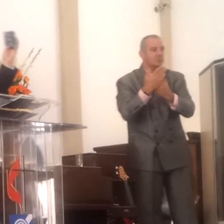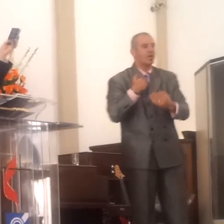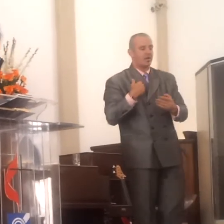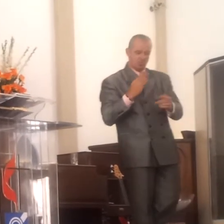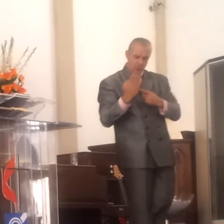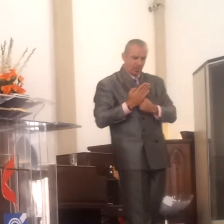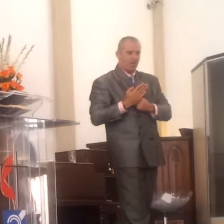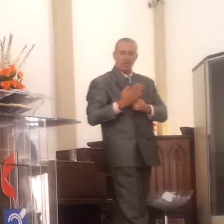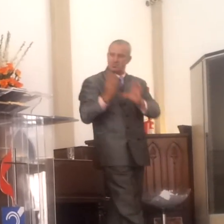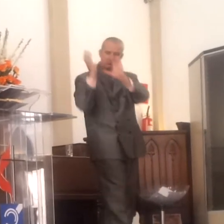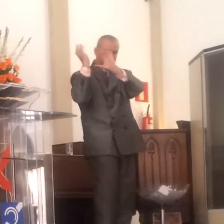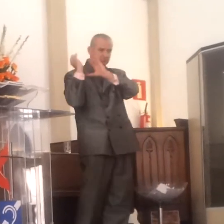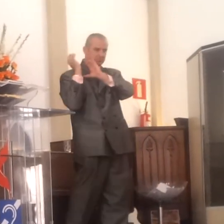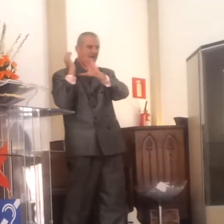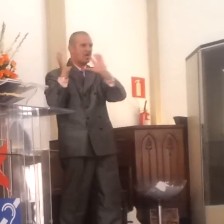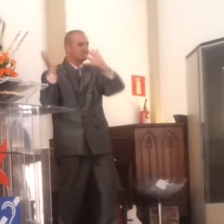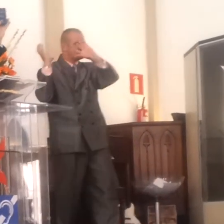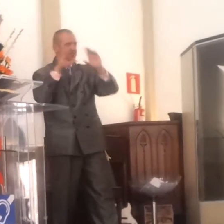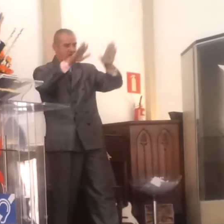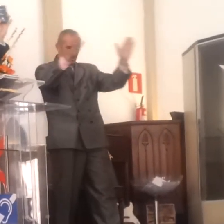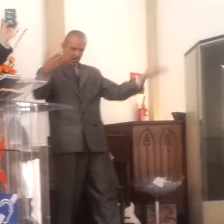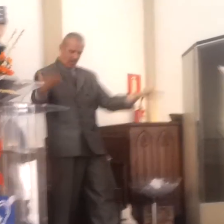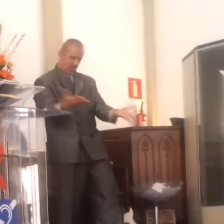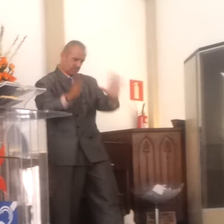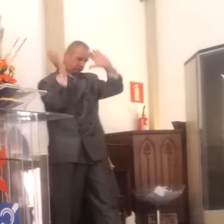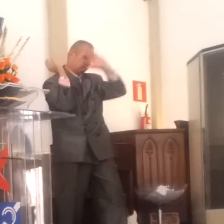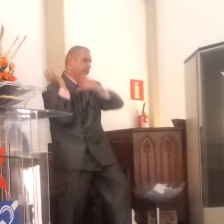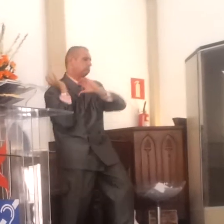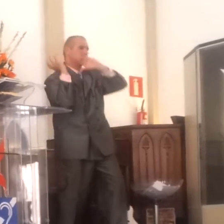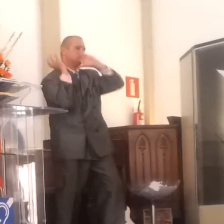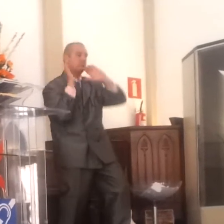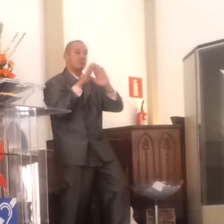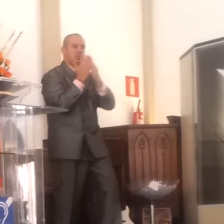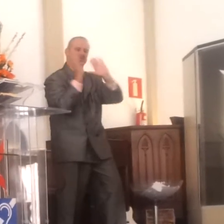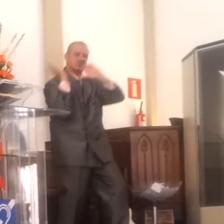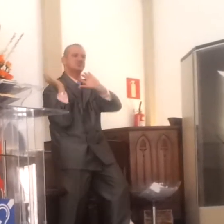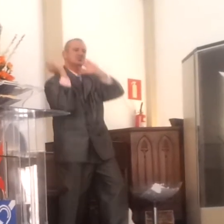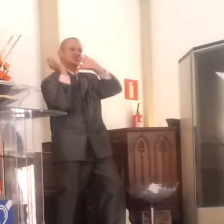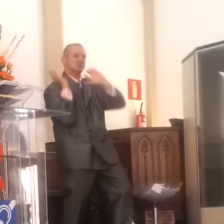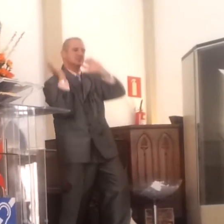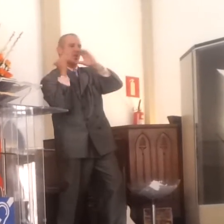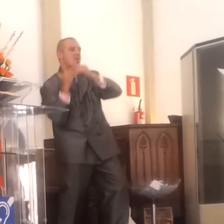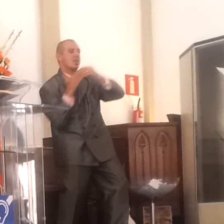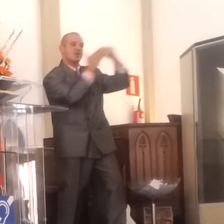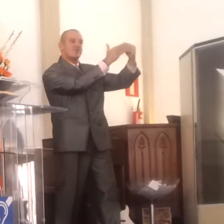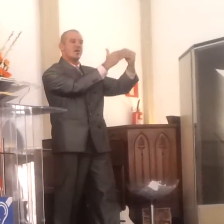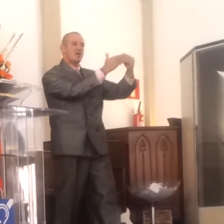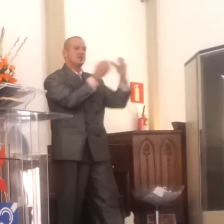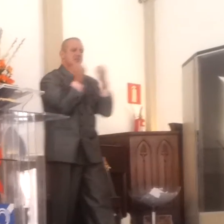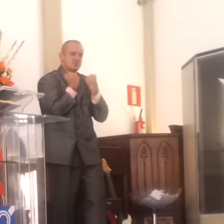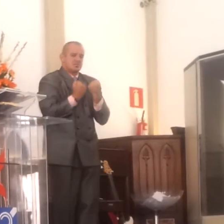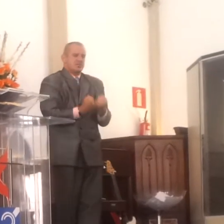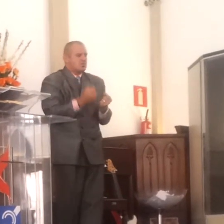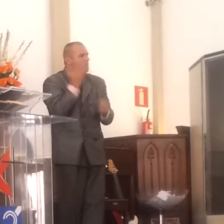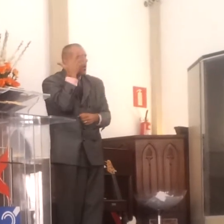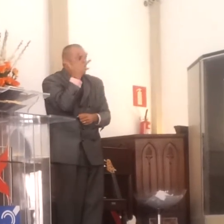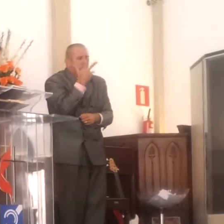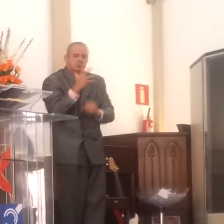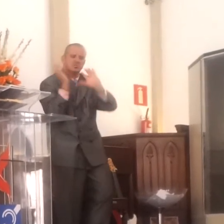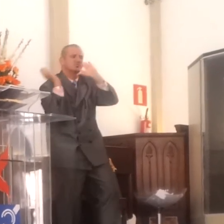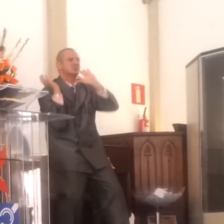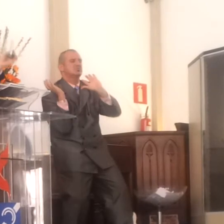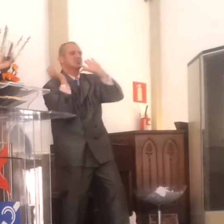nos ajudar a carregar caixas de novos testamentos, é a parte mais extraordinária